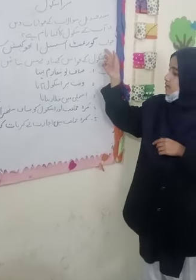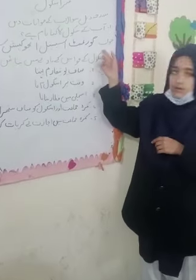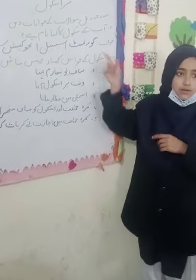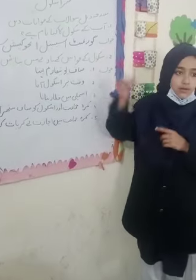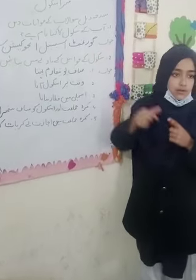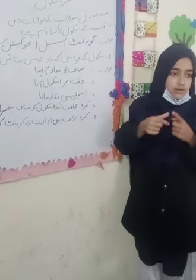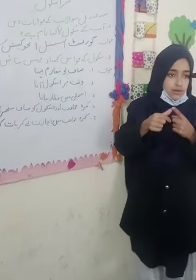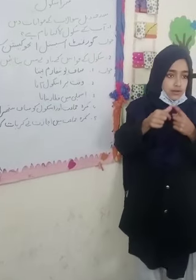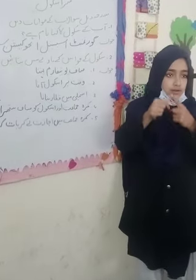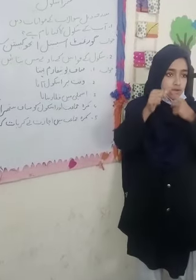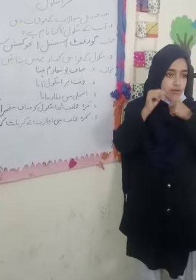जवाब,